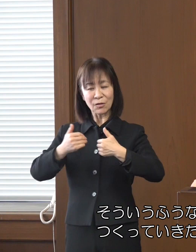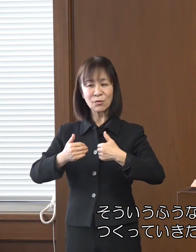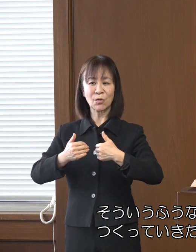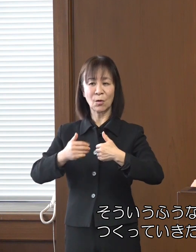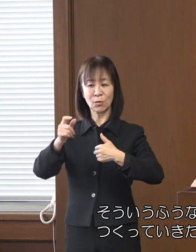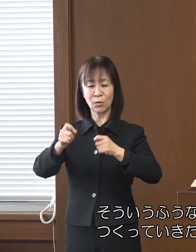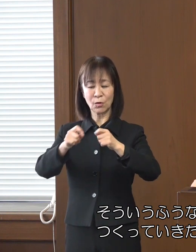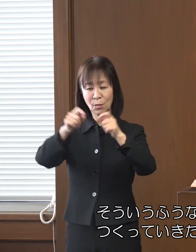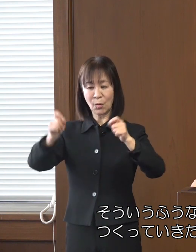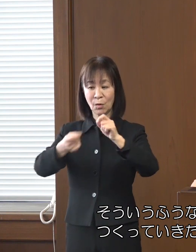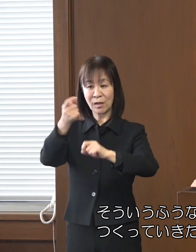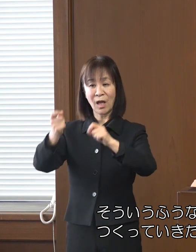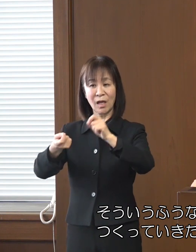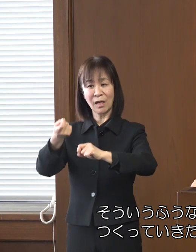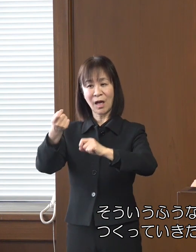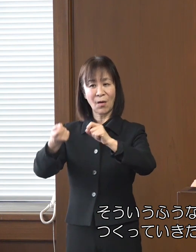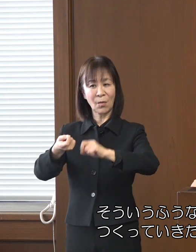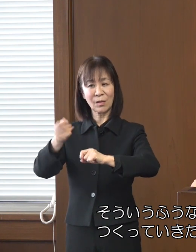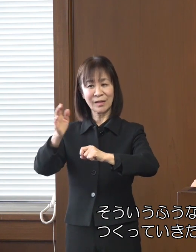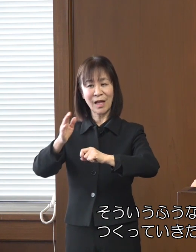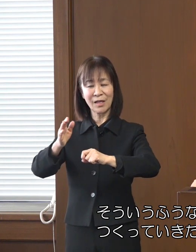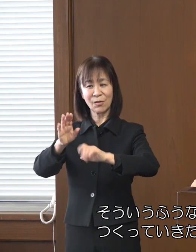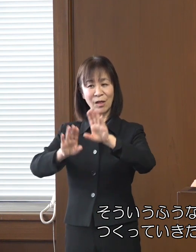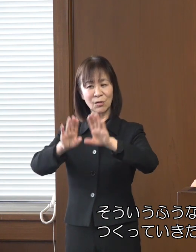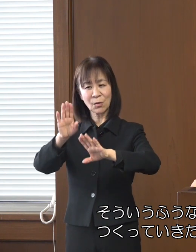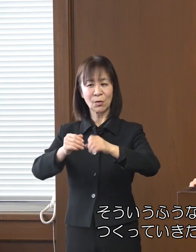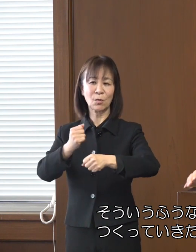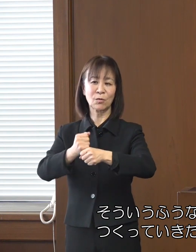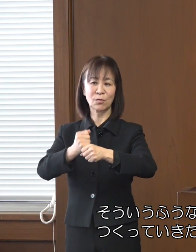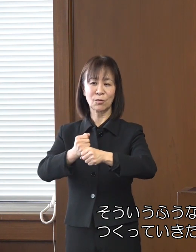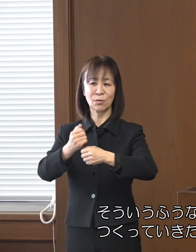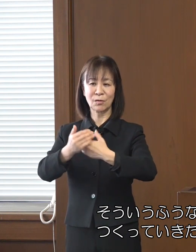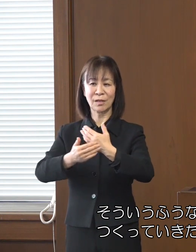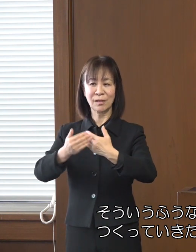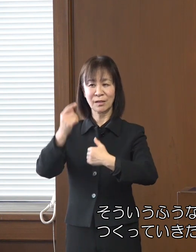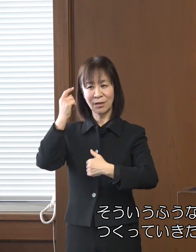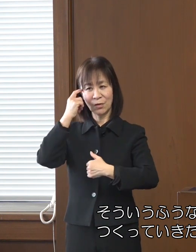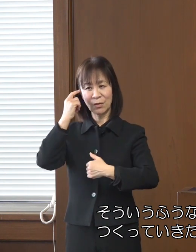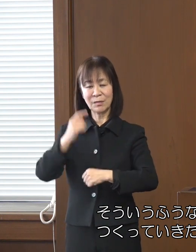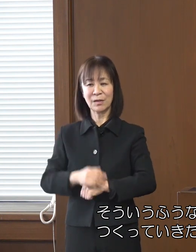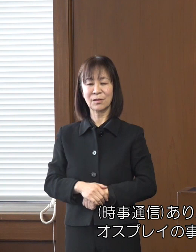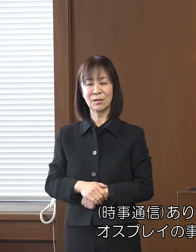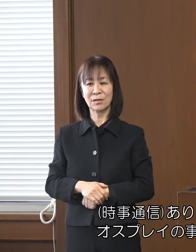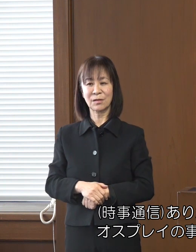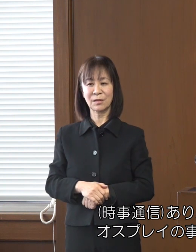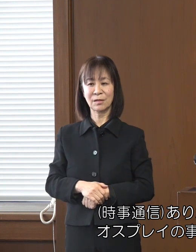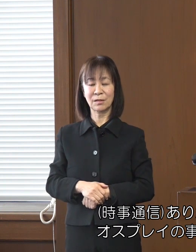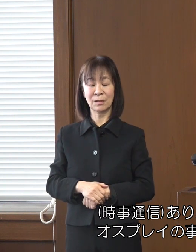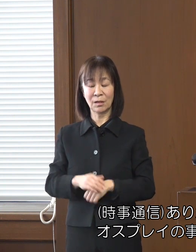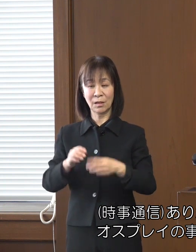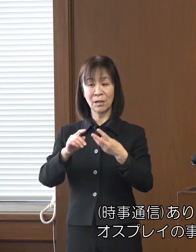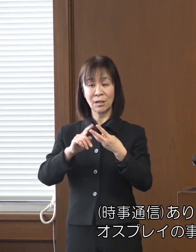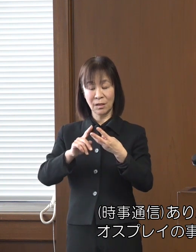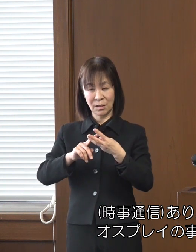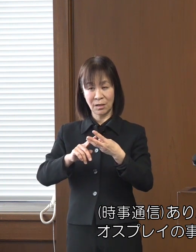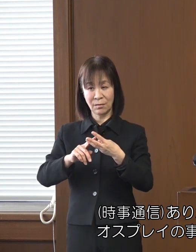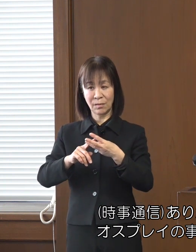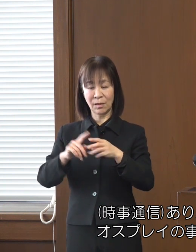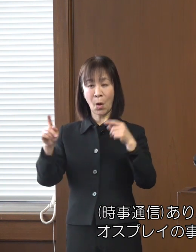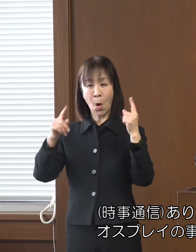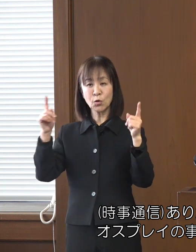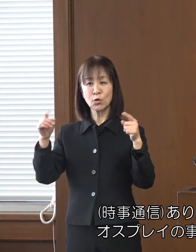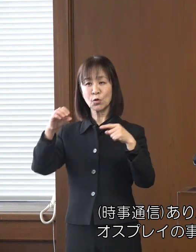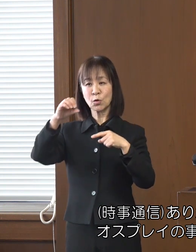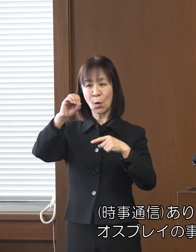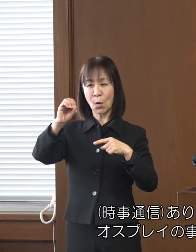きないような状況を、作っていきたいなというふうに思っています。 ございます。あともう一点、オスプレイの事